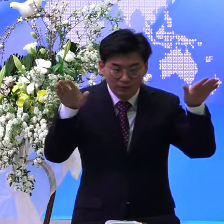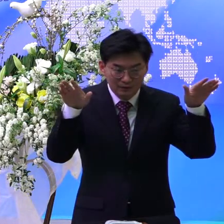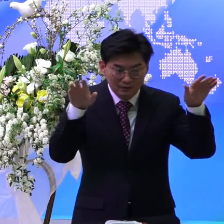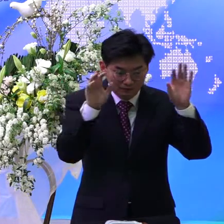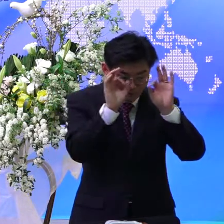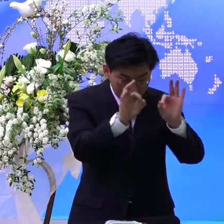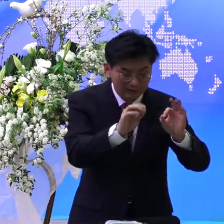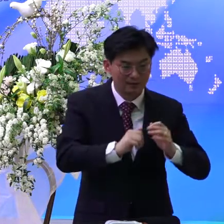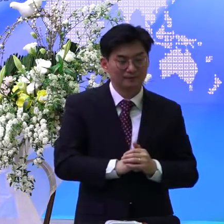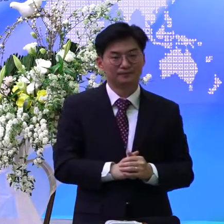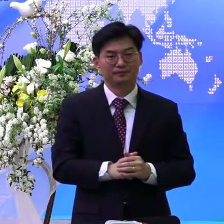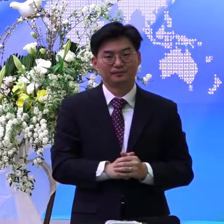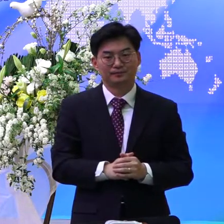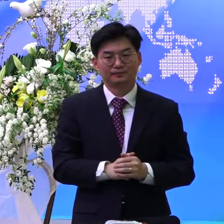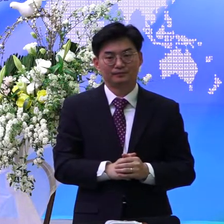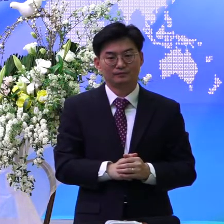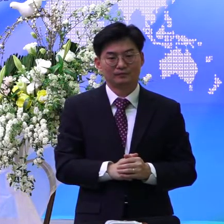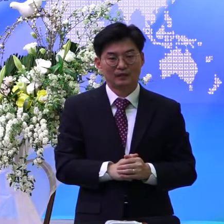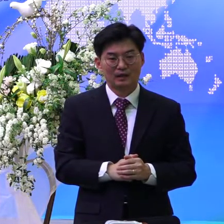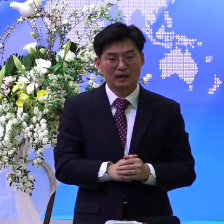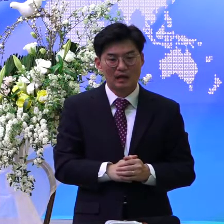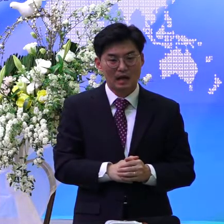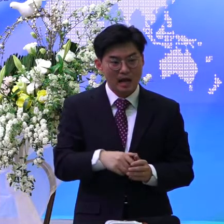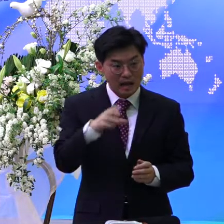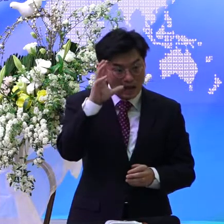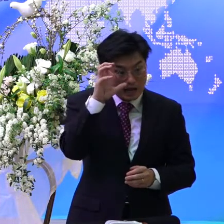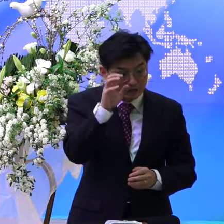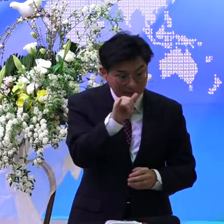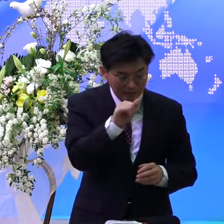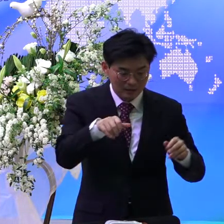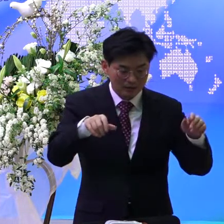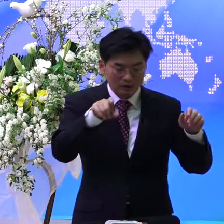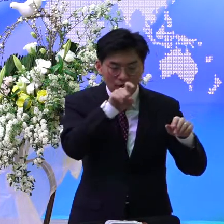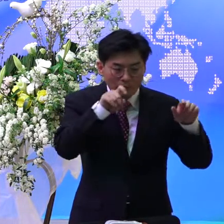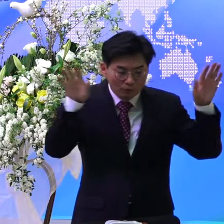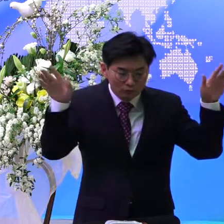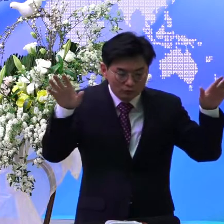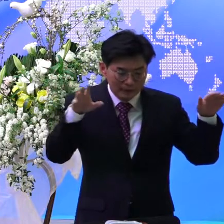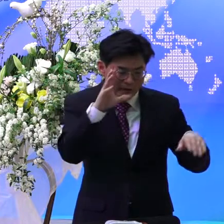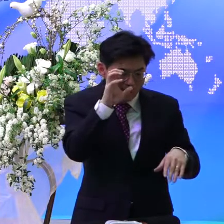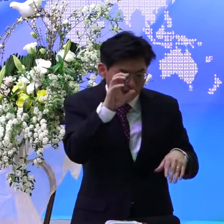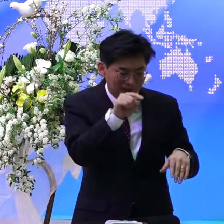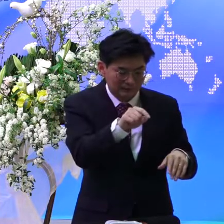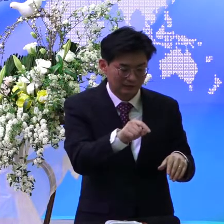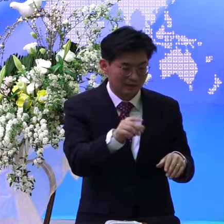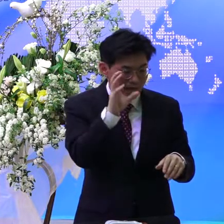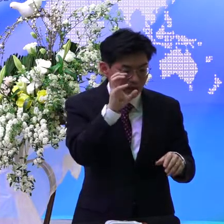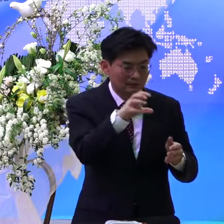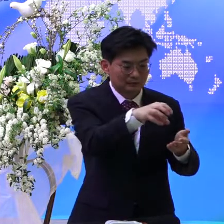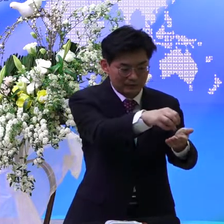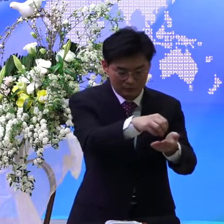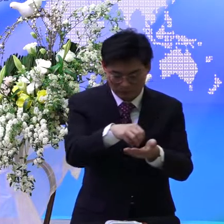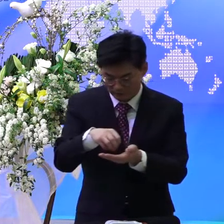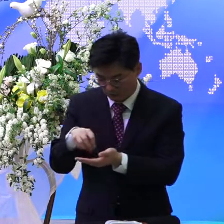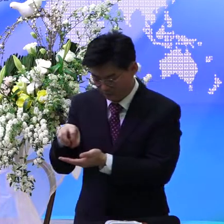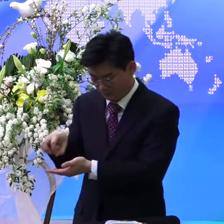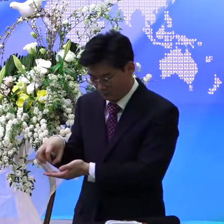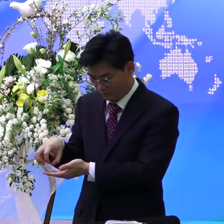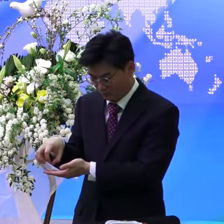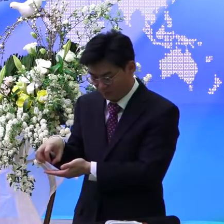됐습니다. 독수리 둥지에 가보니까 알이 있어서 독수리 알을 가지고 왔습니다. 그리고 집에 있는